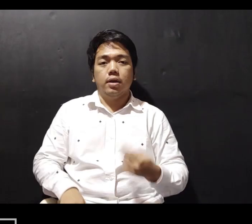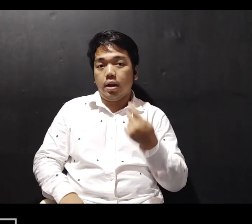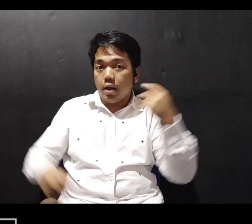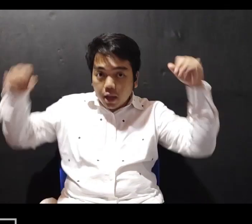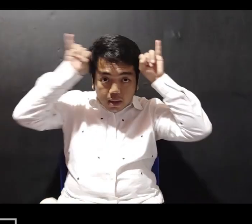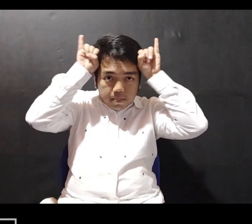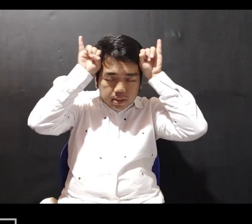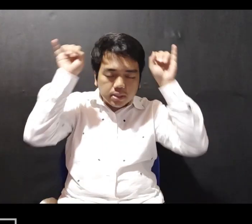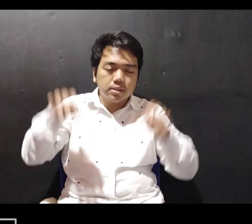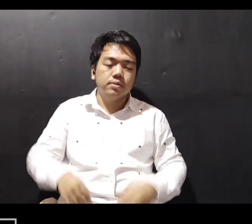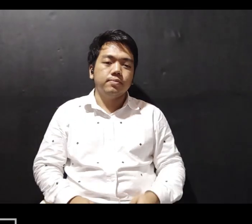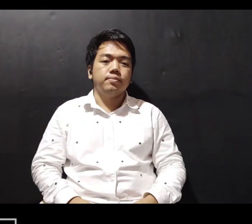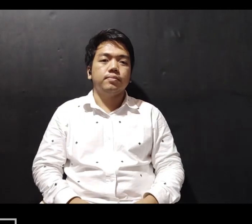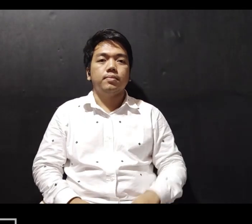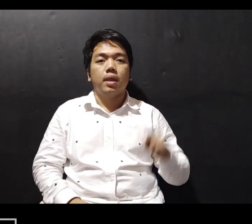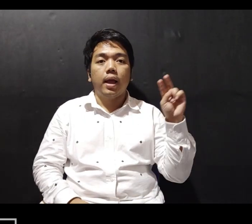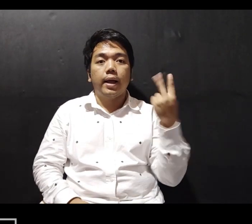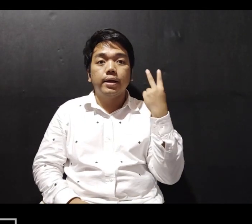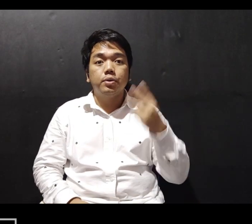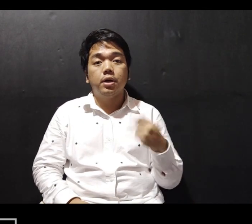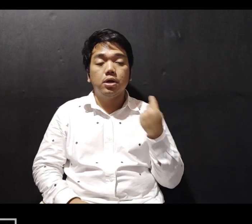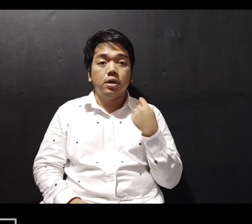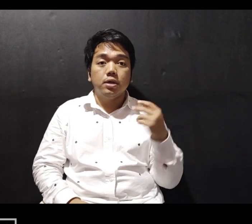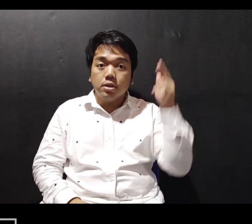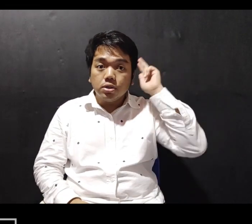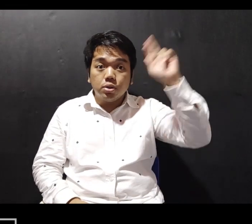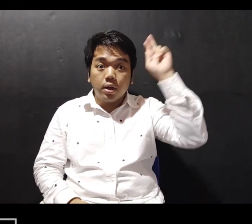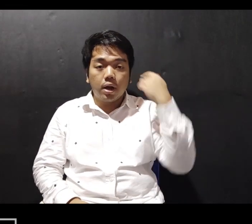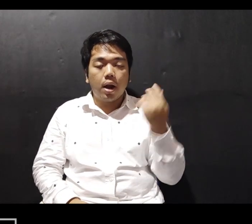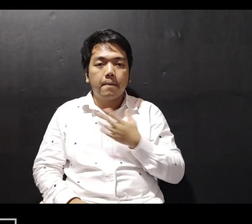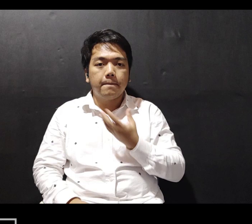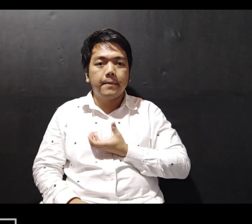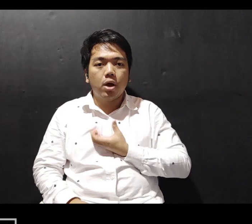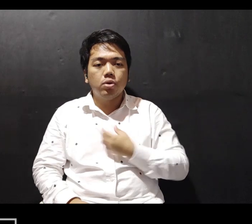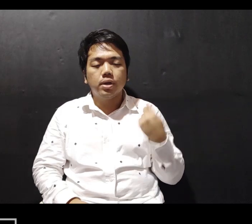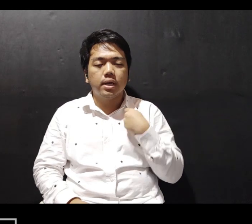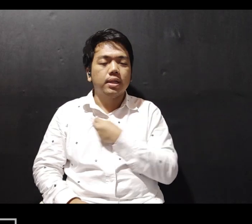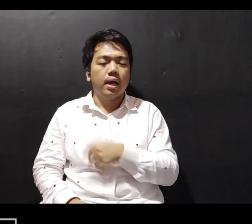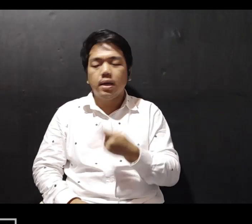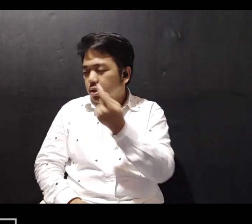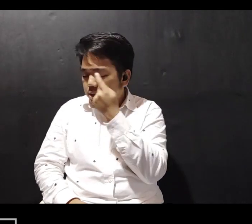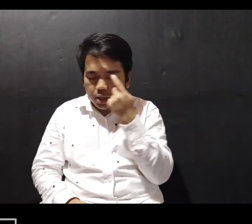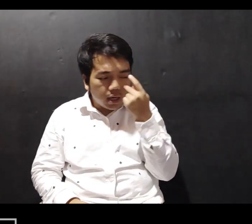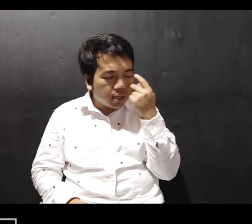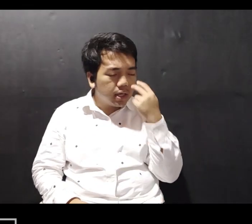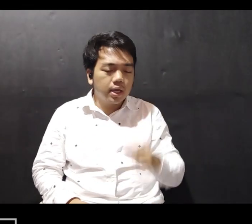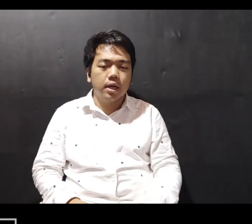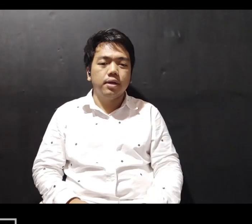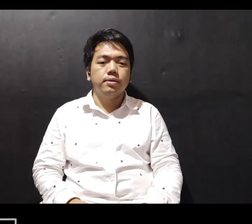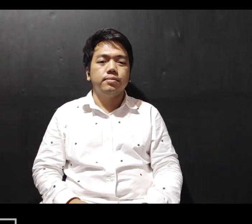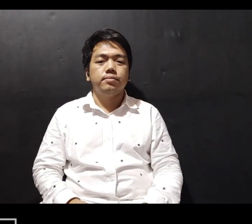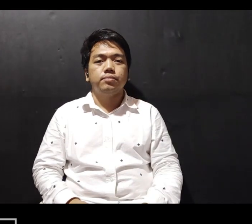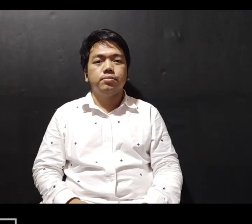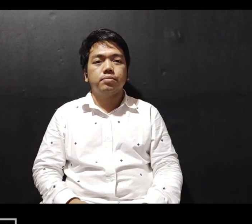berlalu. Hal yang kedua, Tuhan ingin kita membangun sikap berjaga-jaga. Sikap